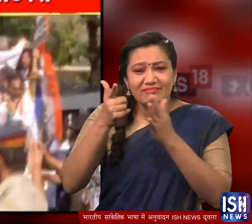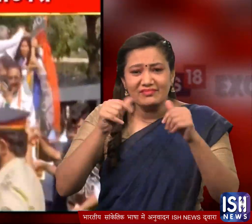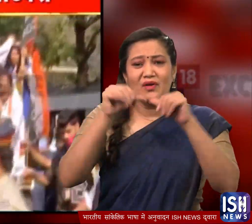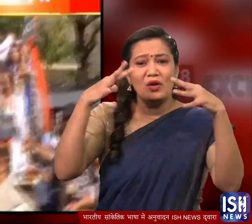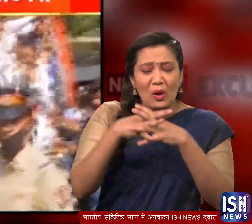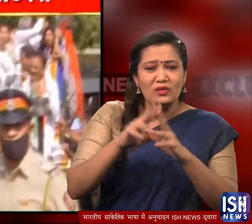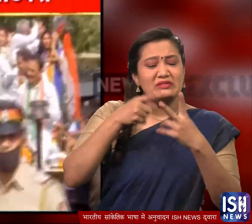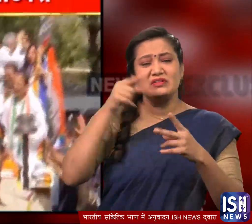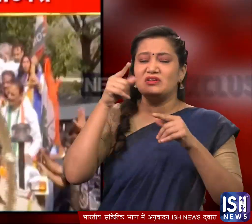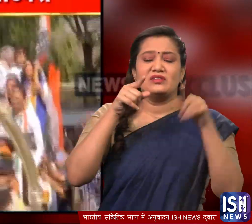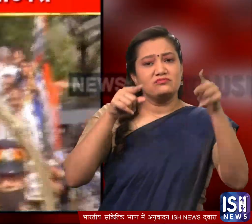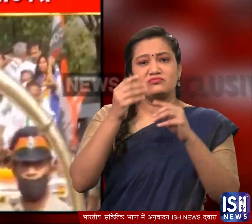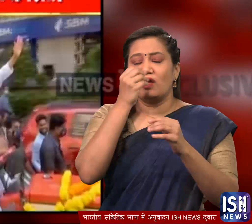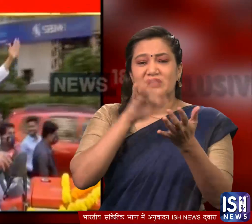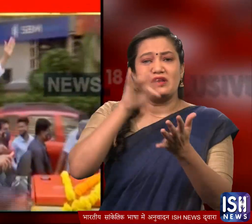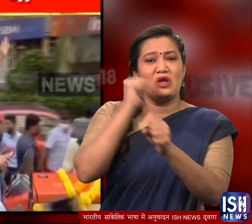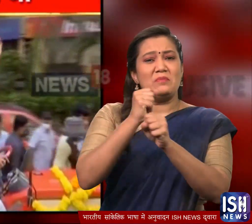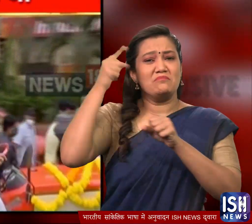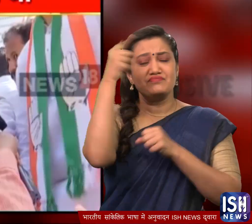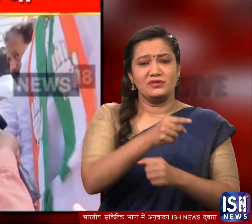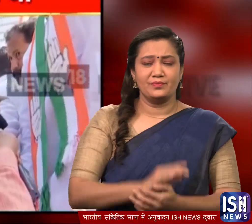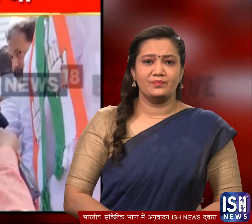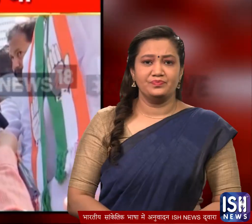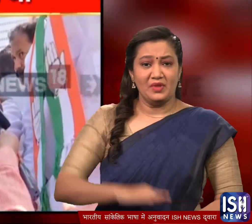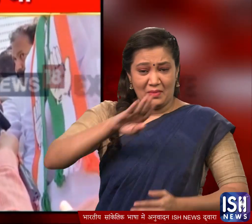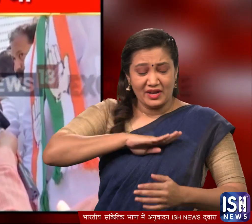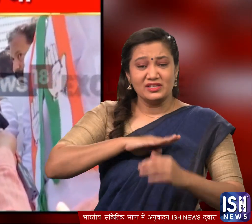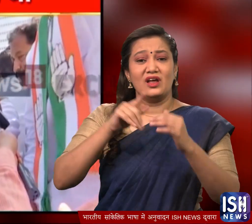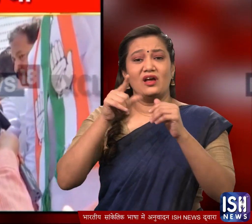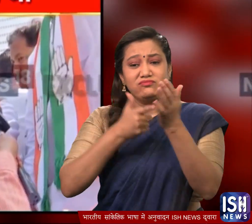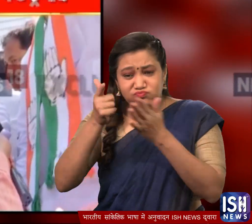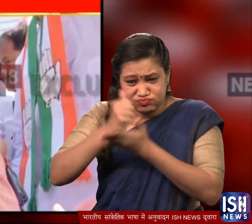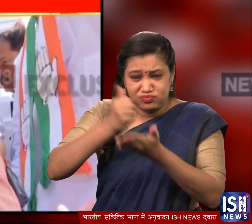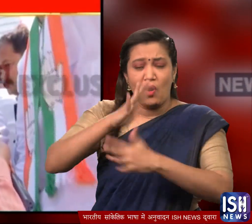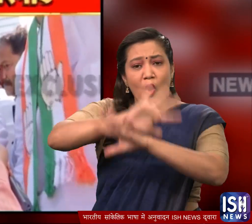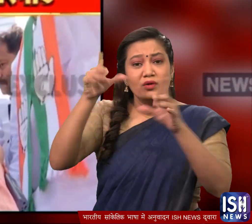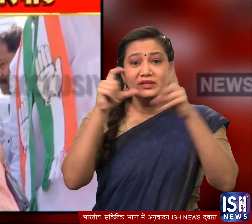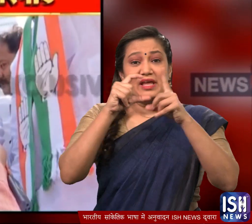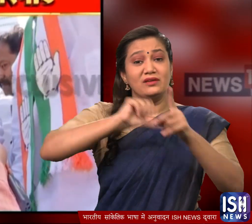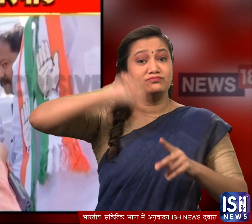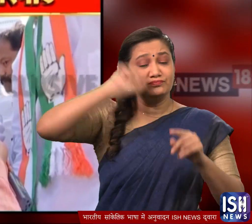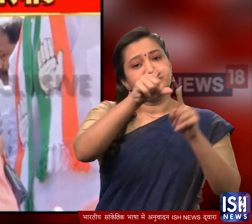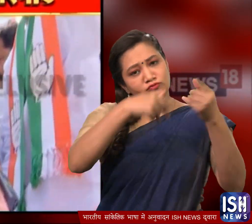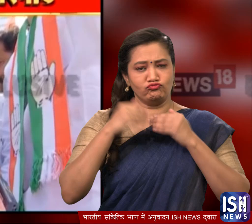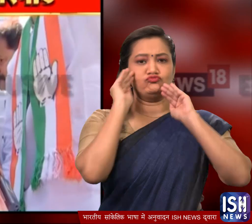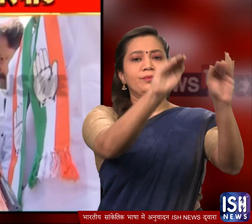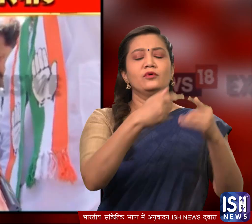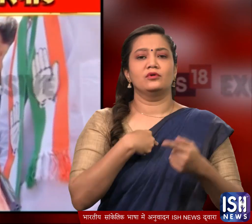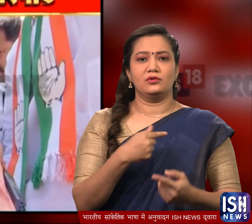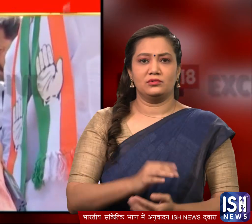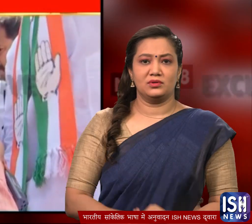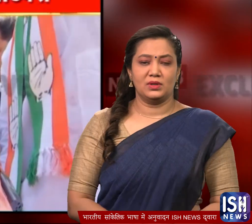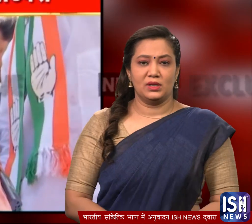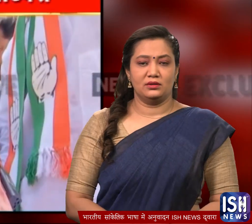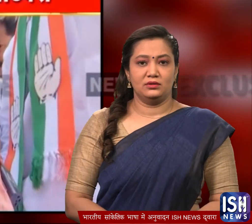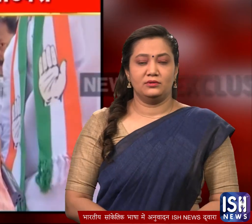पर केंद्र सरकार को जमकर घेरा। महाराष्ट्र के पूरे किसान दिल्ली में चल रहे आंदोलन का समर्थन